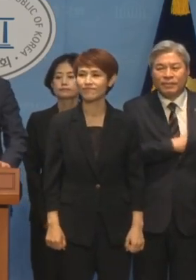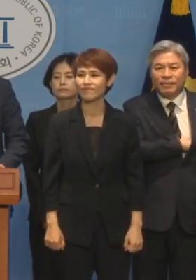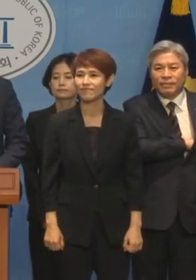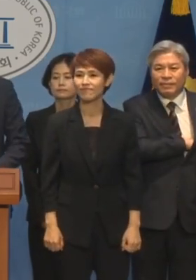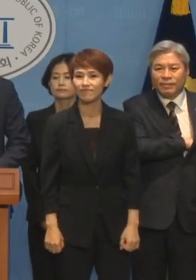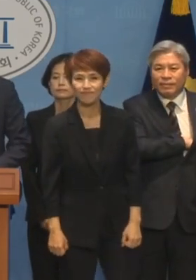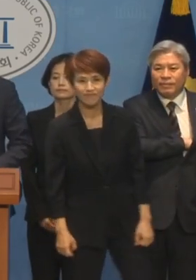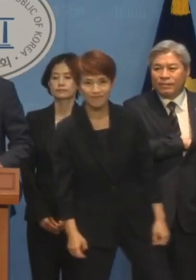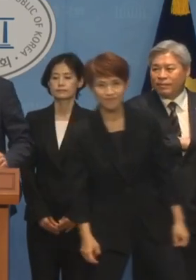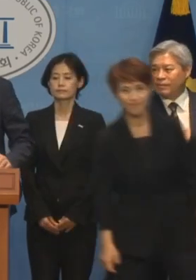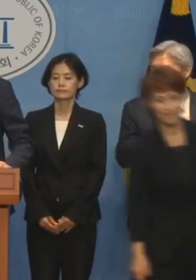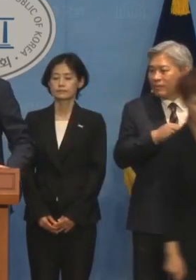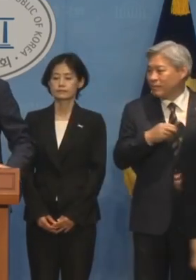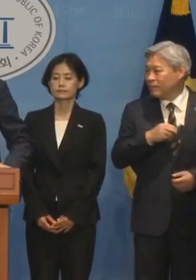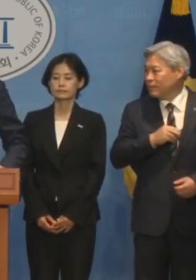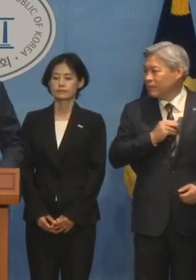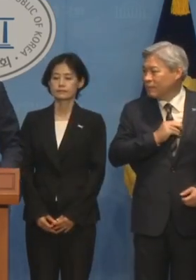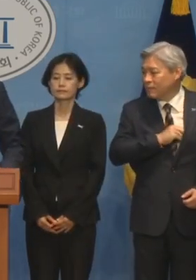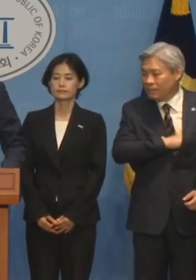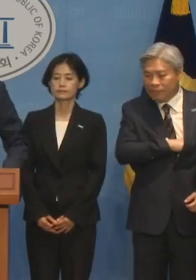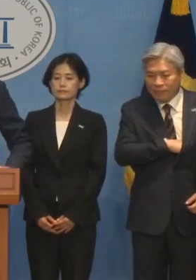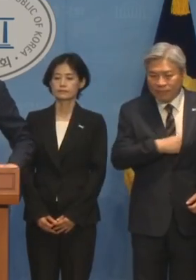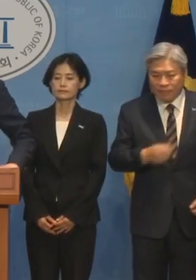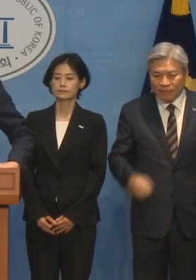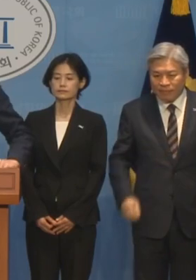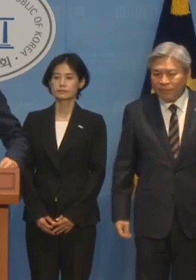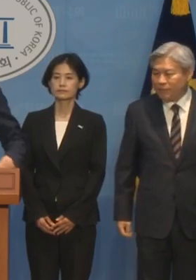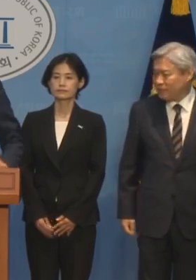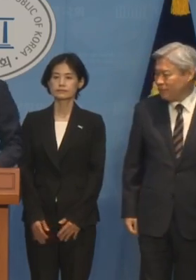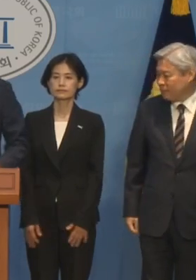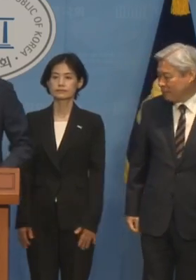같이 사진 촬영 같이 하시고 100풀로 이동하시죠?